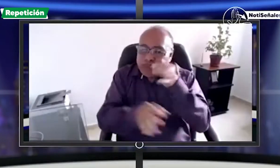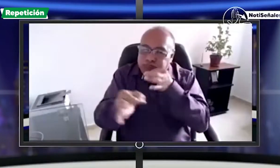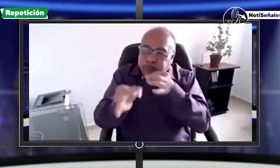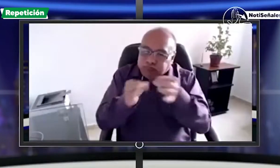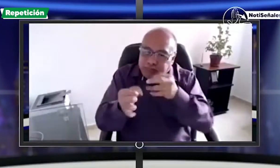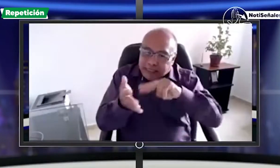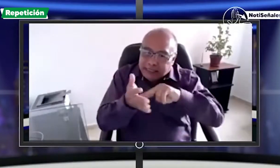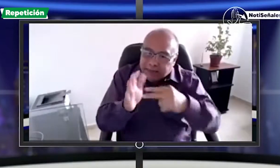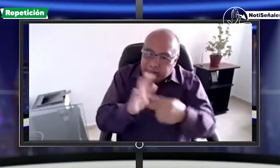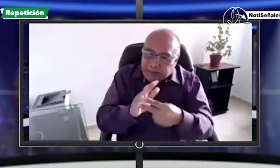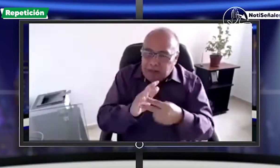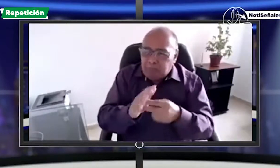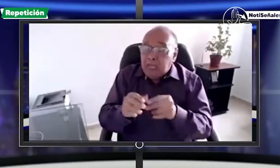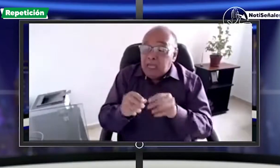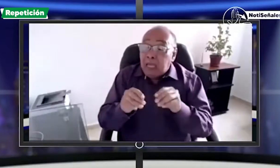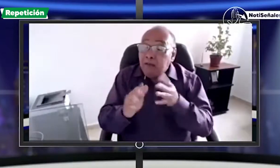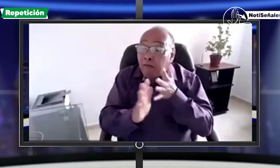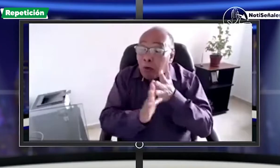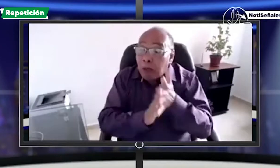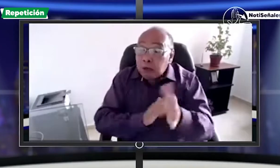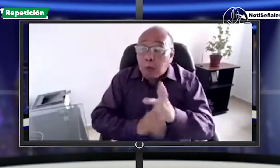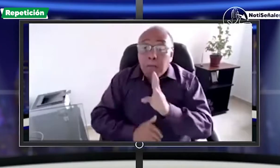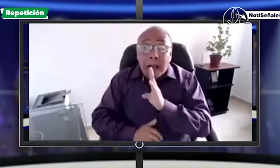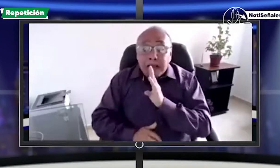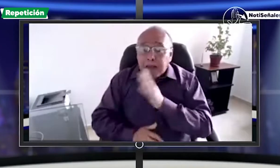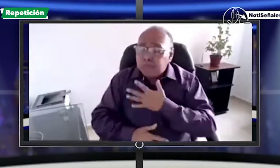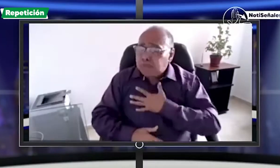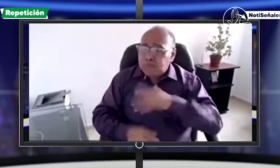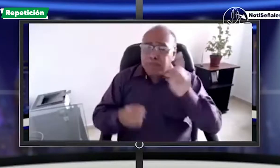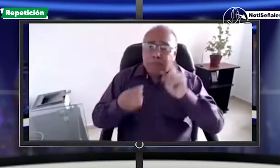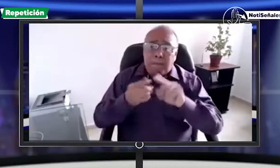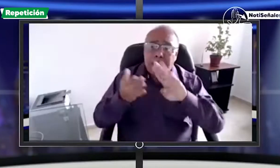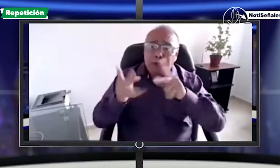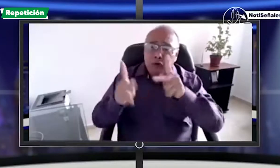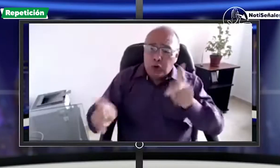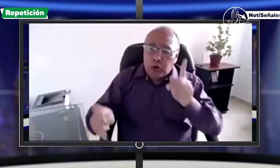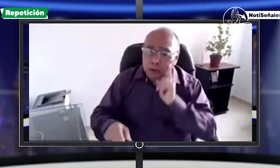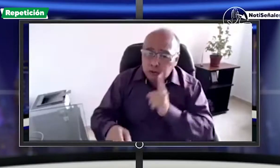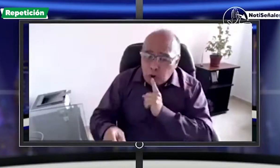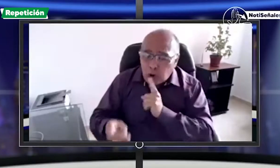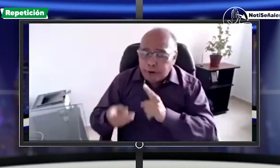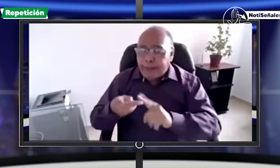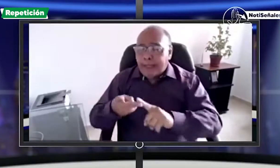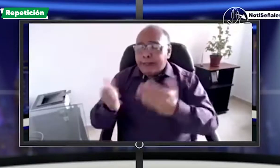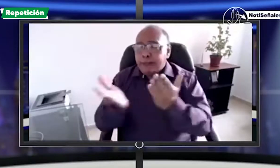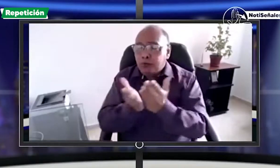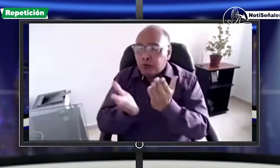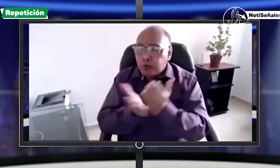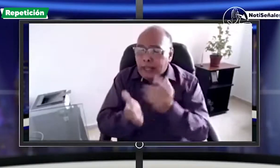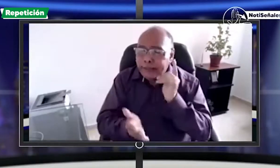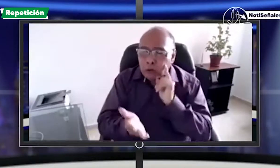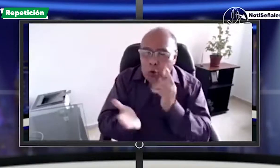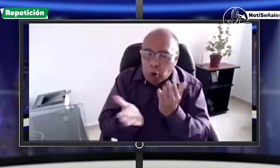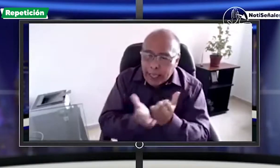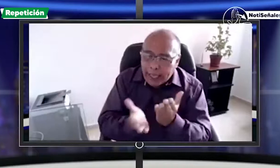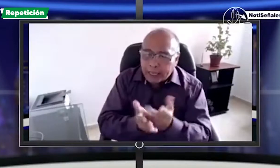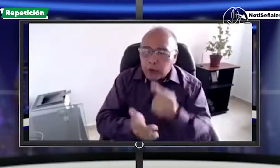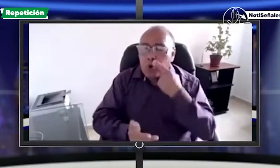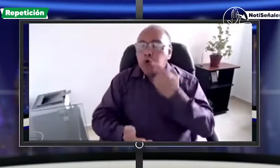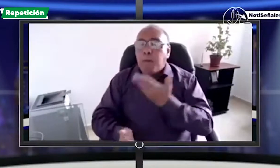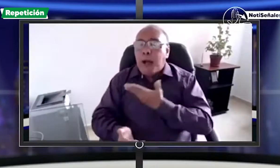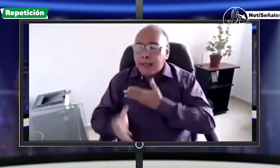vez pues también la hagan personas sordas del centro de relevo quienes se encargarán de contar acerca de qué es el